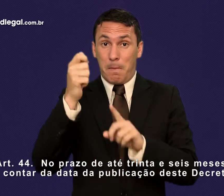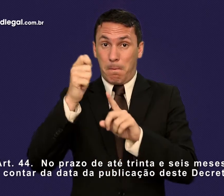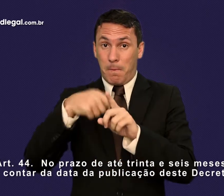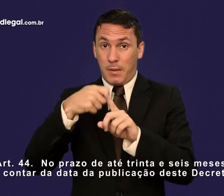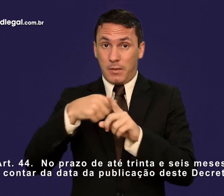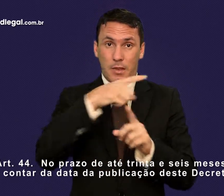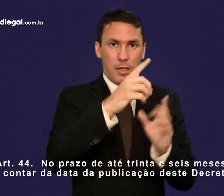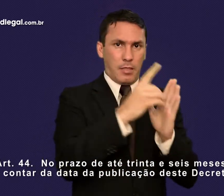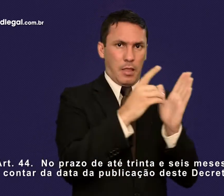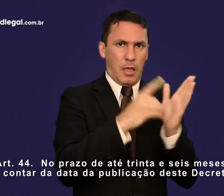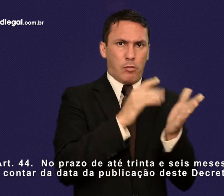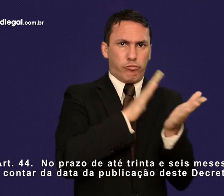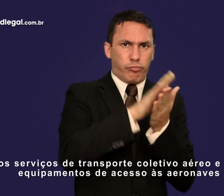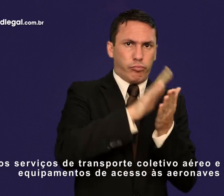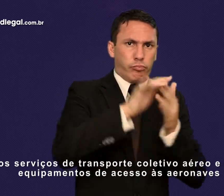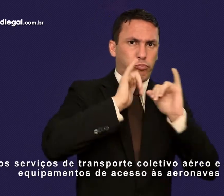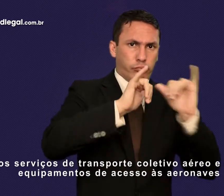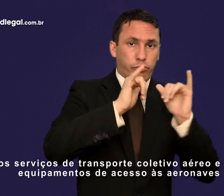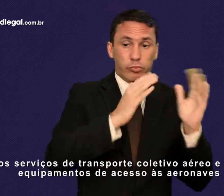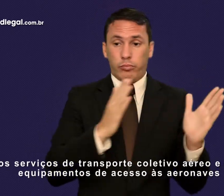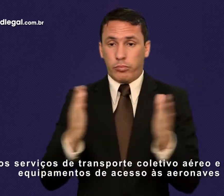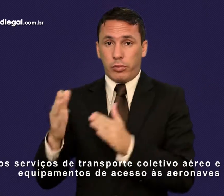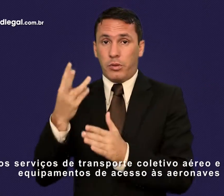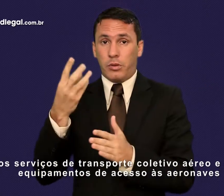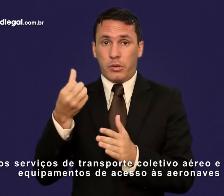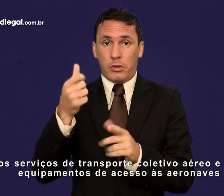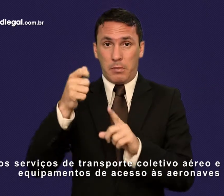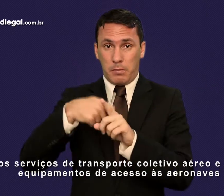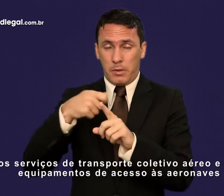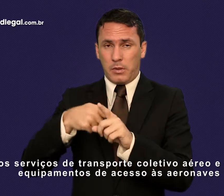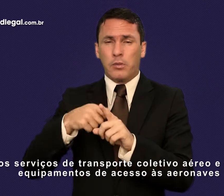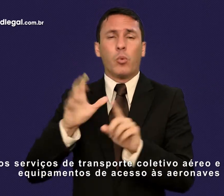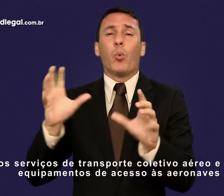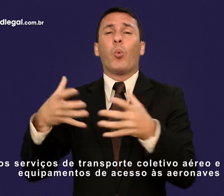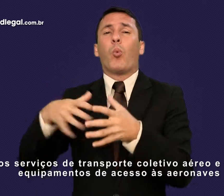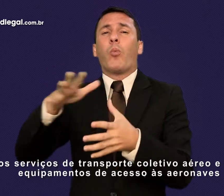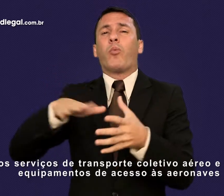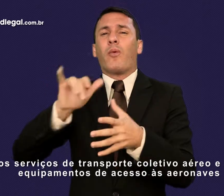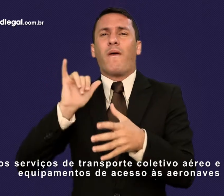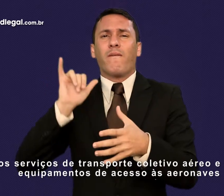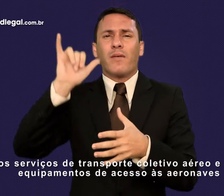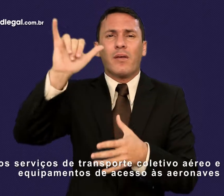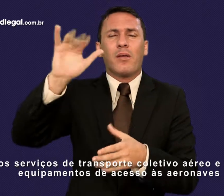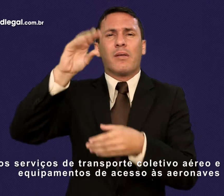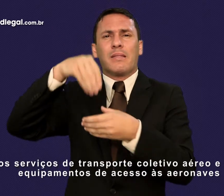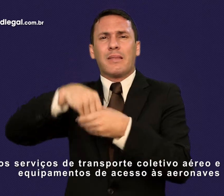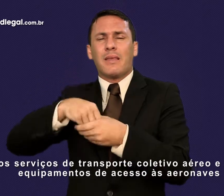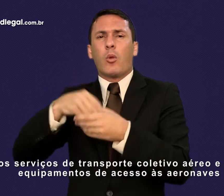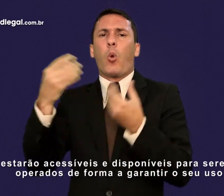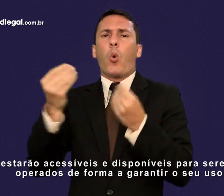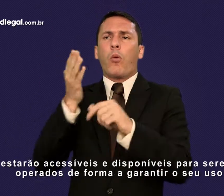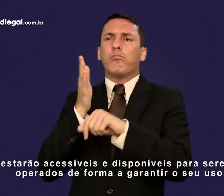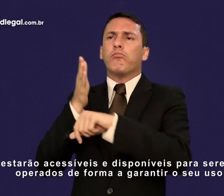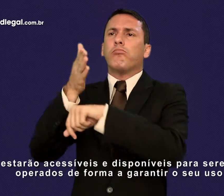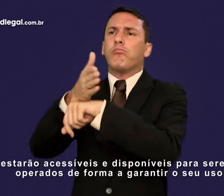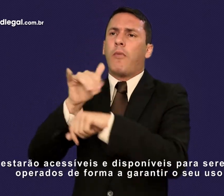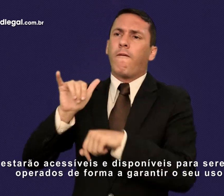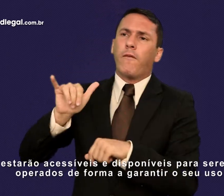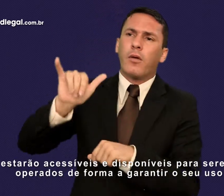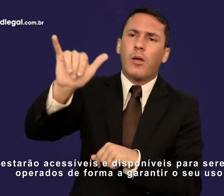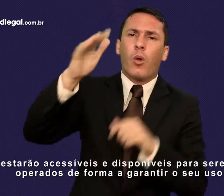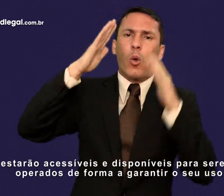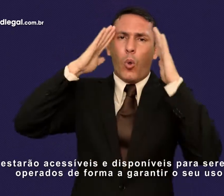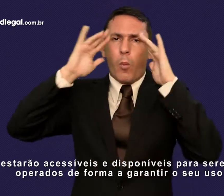da data de publicação deste decreto, os serviços de transporte coletivo aéreo e os equipamentos de acesso às aeronaves estarão